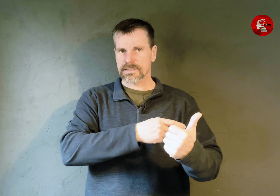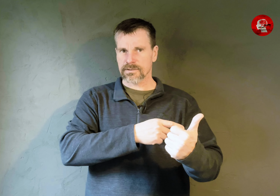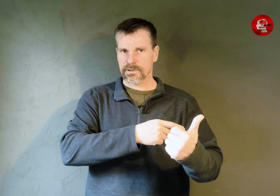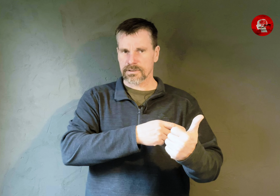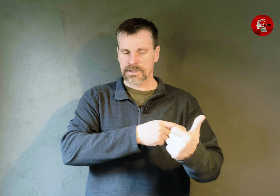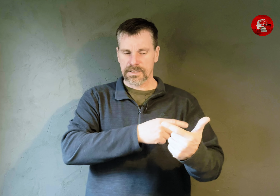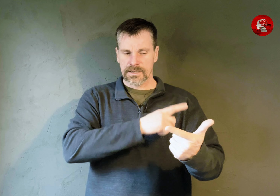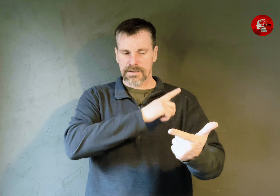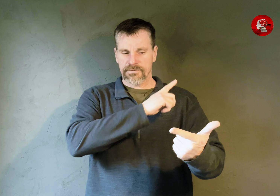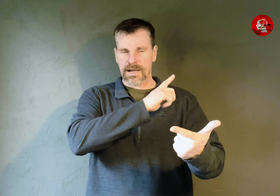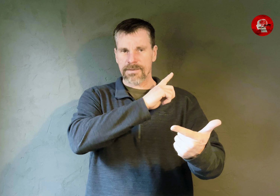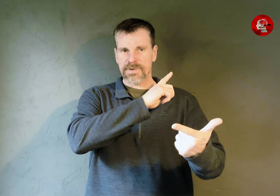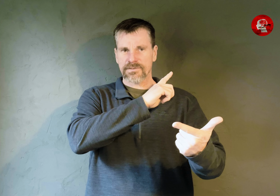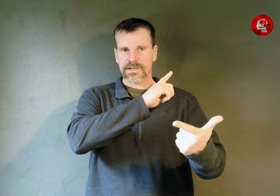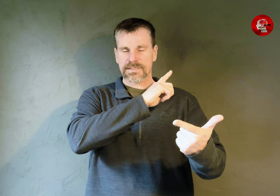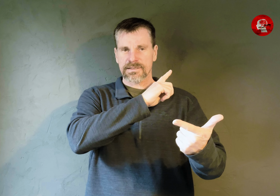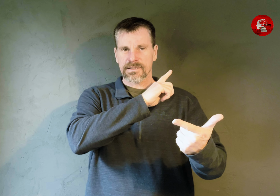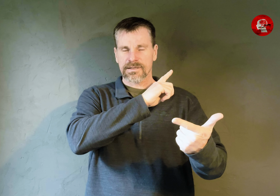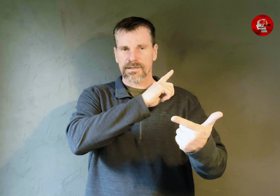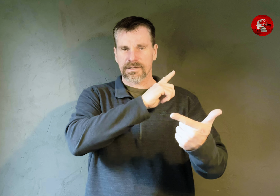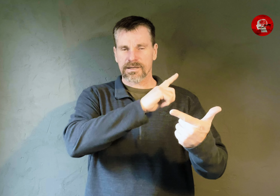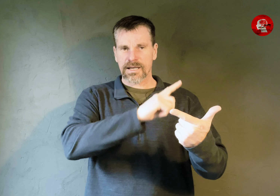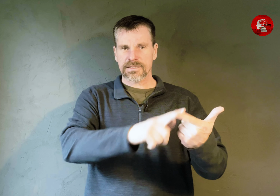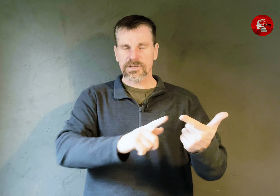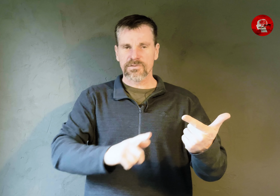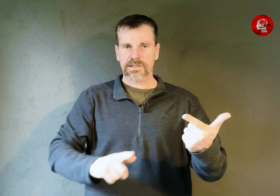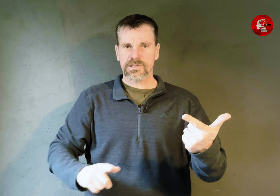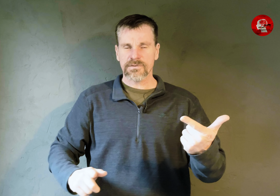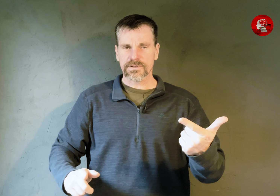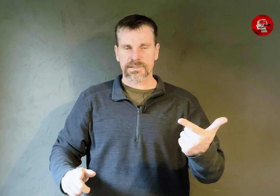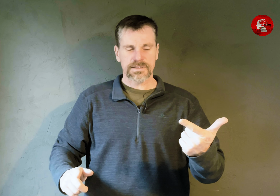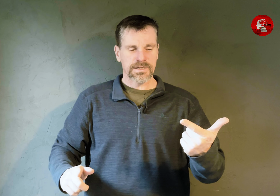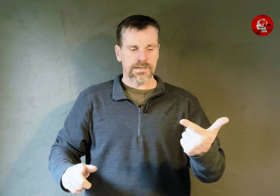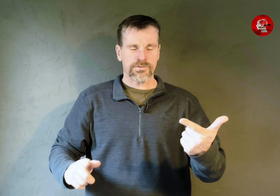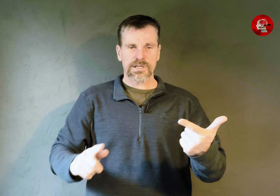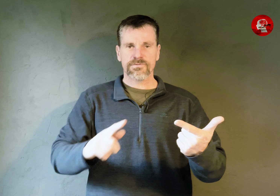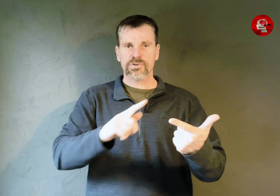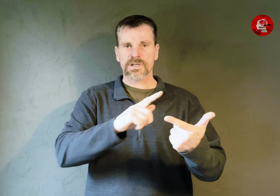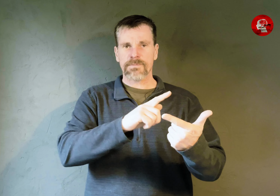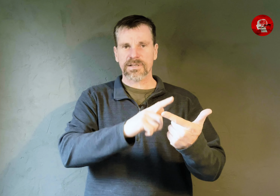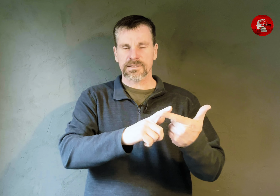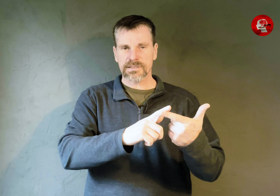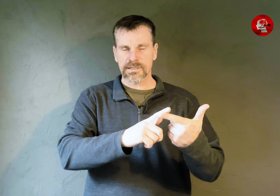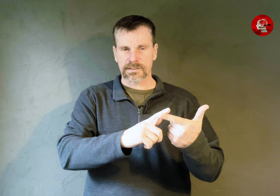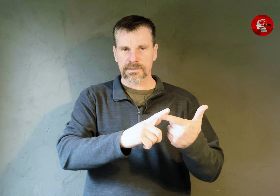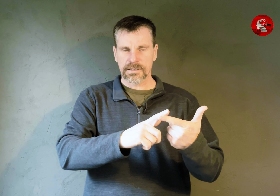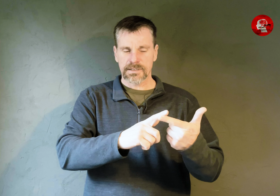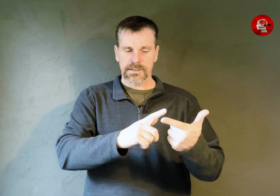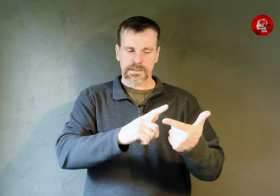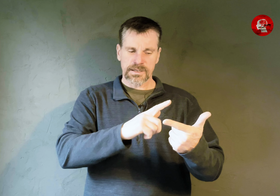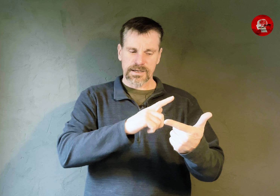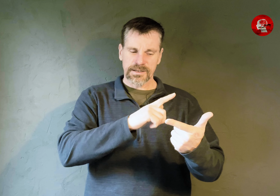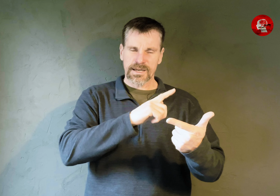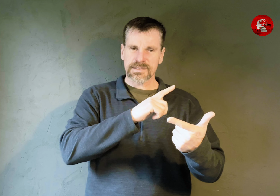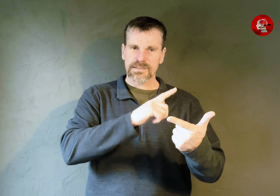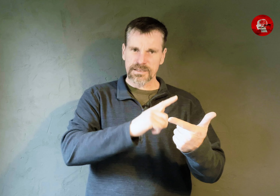nicht neu wir haben etwas ganz innovatives und das wurde gar patentiert ja es ist nicht